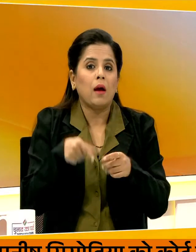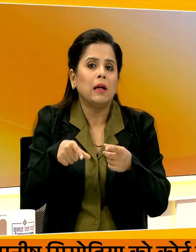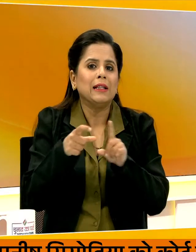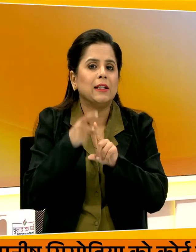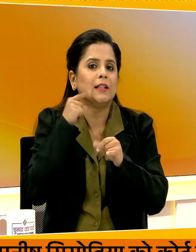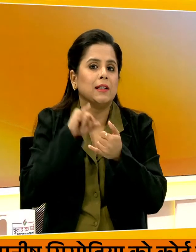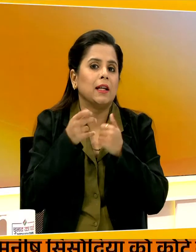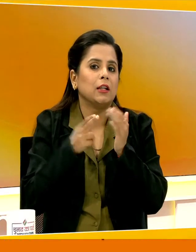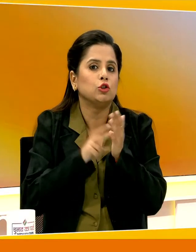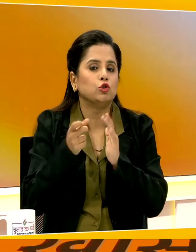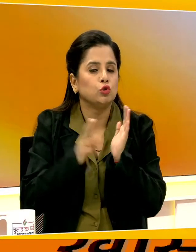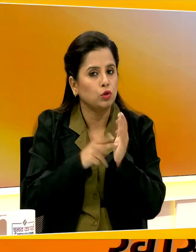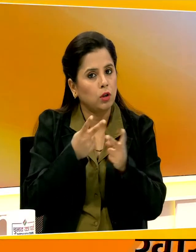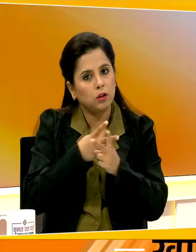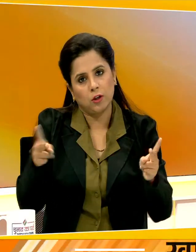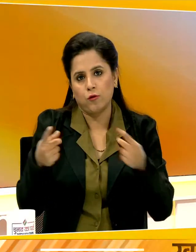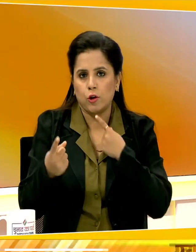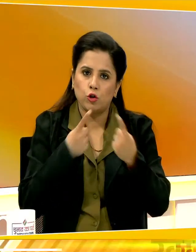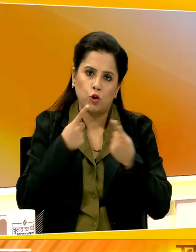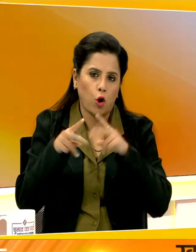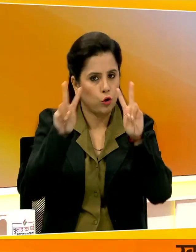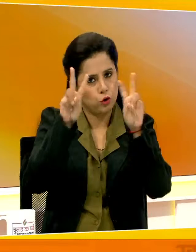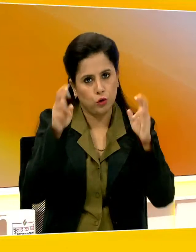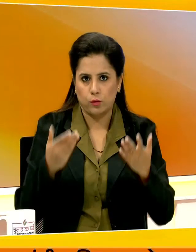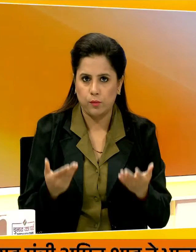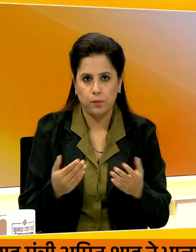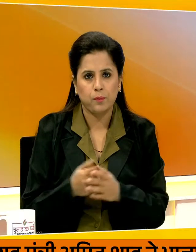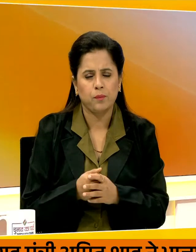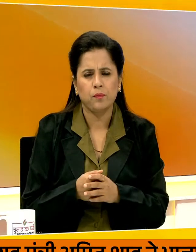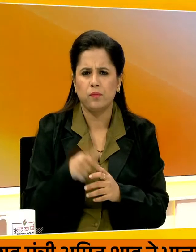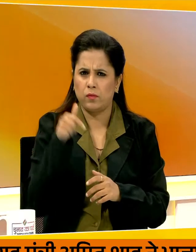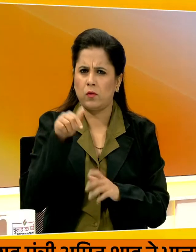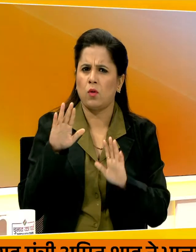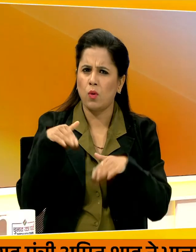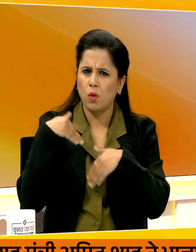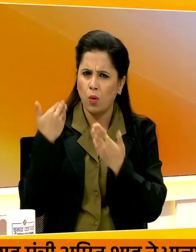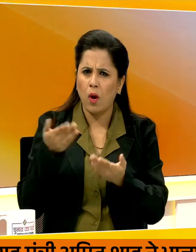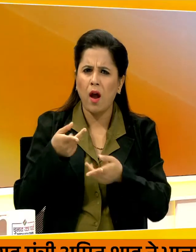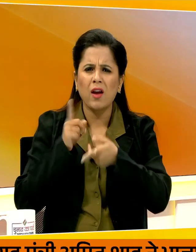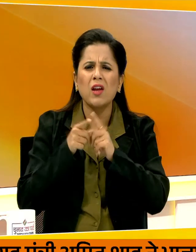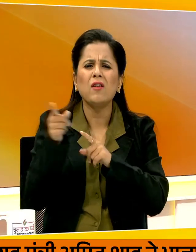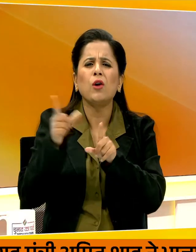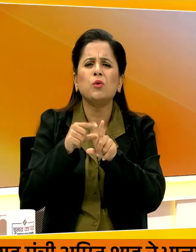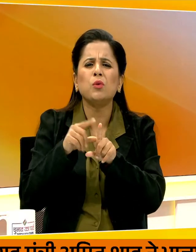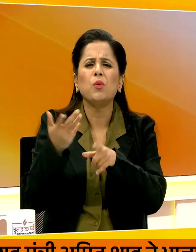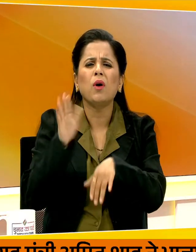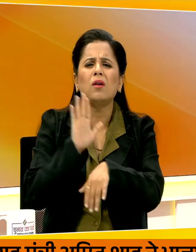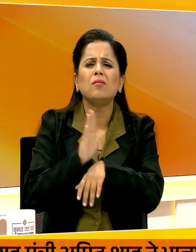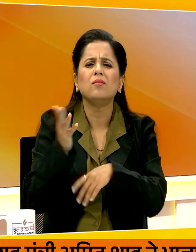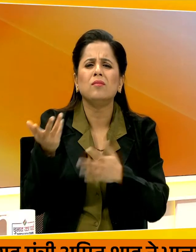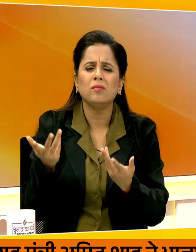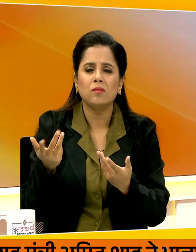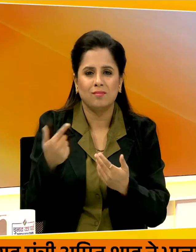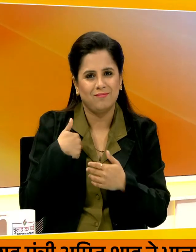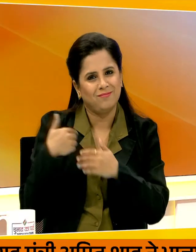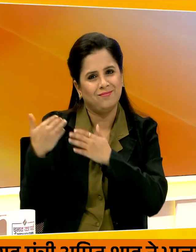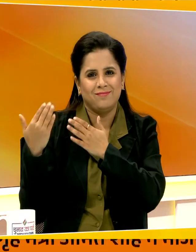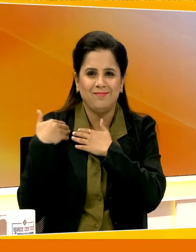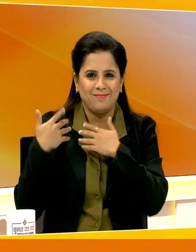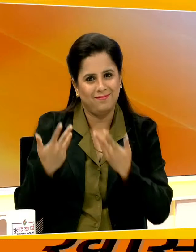हैं, और उनके आज तक का इतिहास है, वो करेंगे क्या? तो फिर मेरी